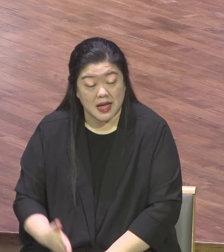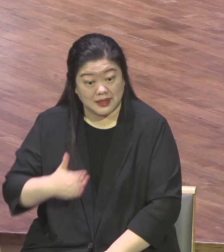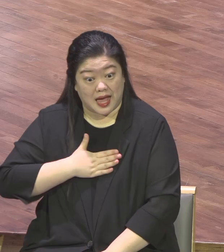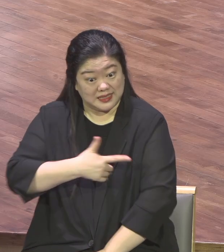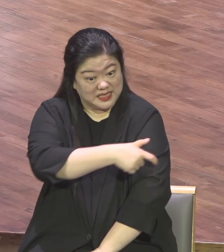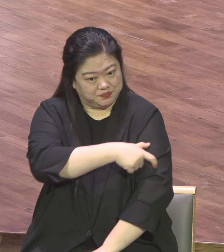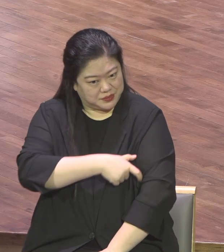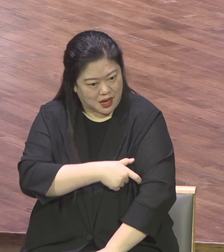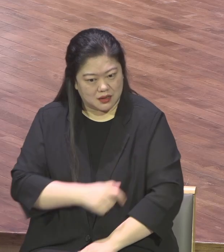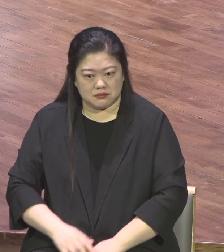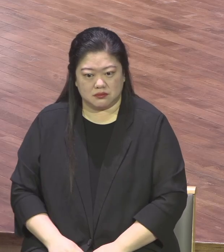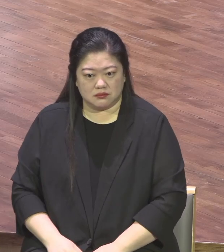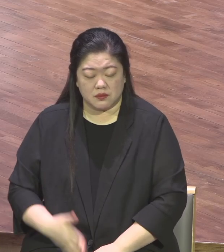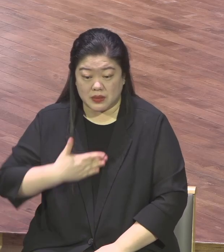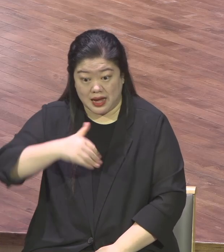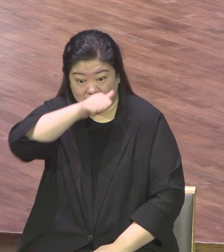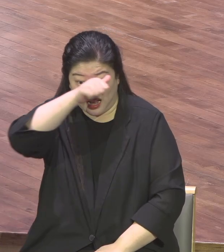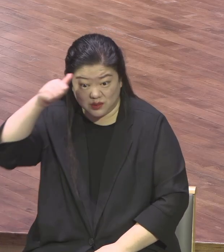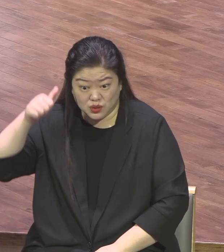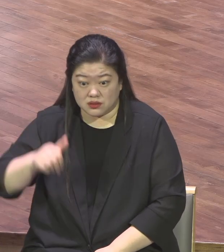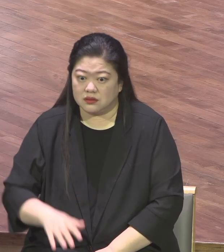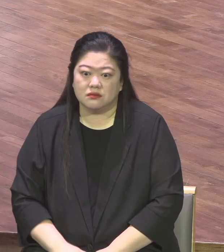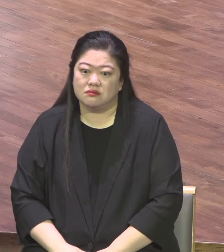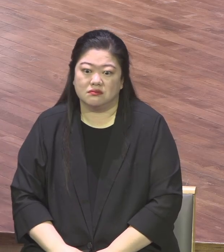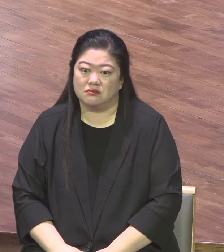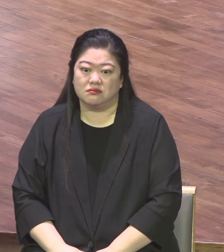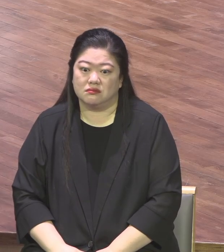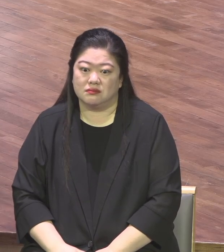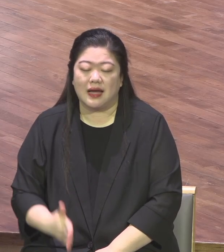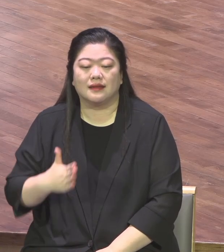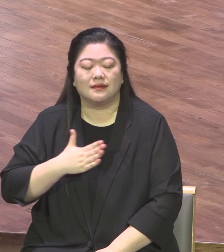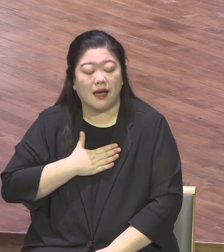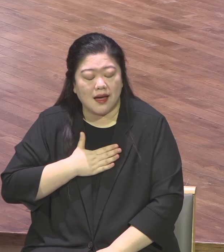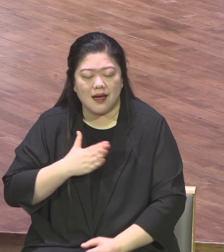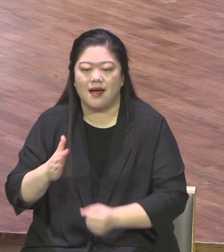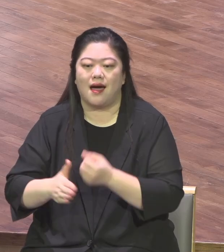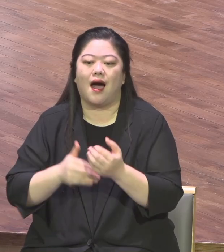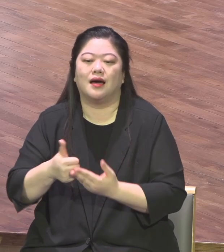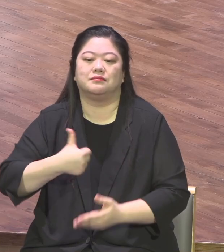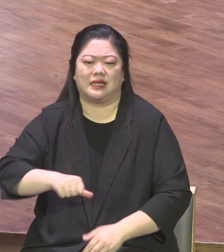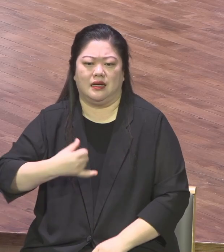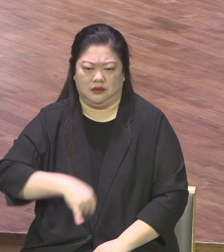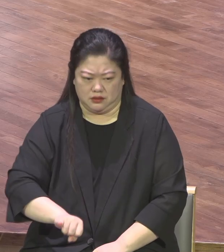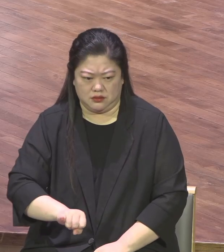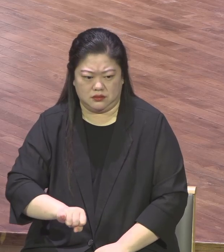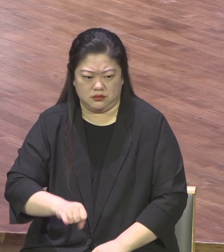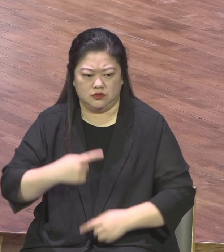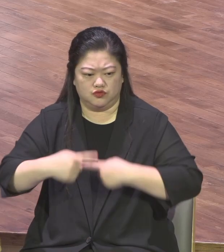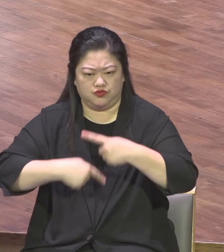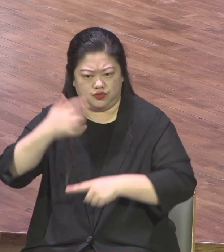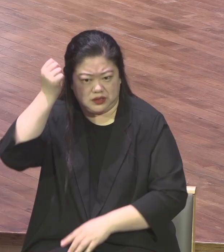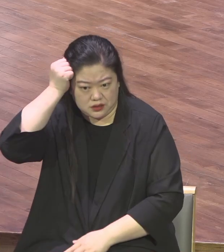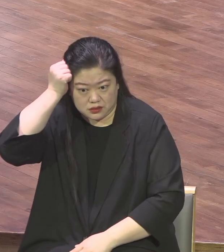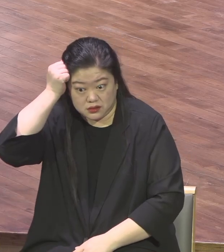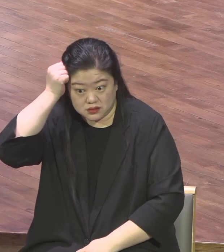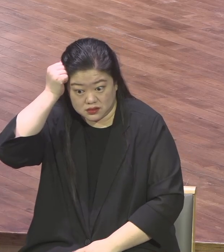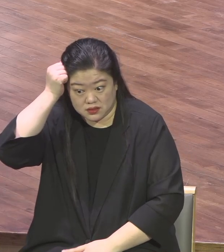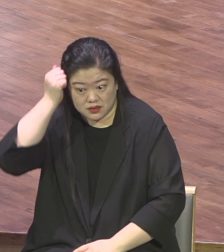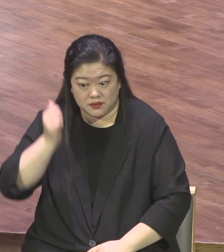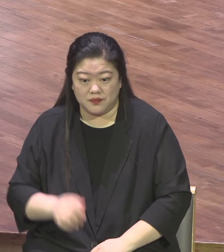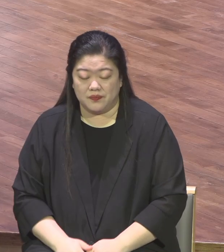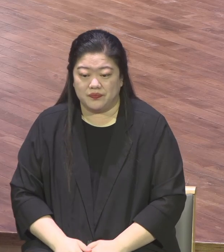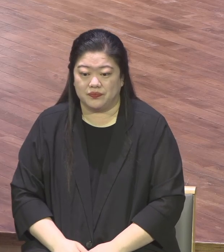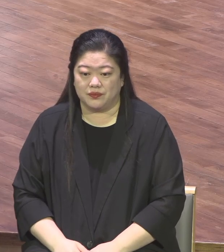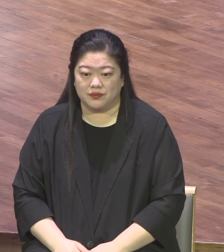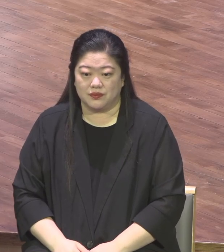장로다가 아니에요. 하나님의 자녀라고 하는 신분을 놓치면 완전히 종교생활을 합니다. 자리 싸움이나